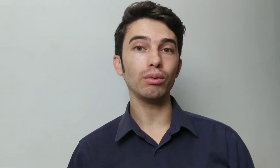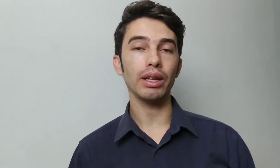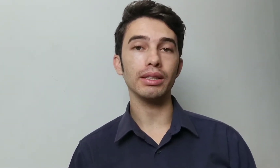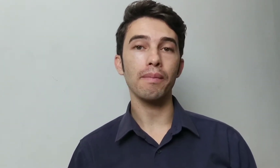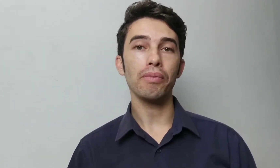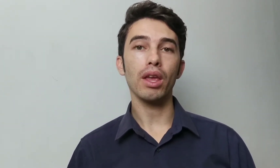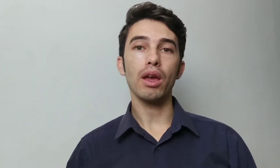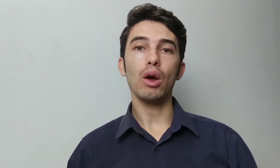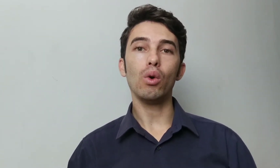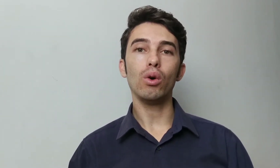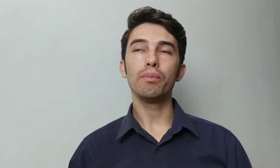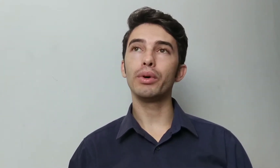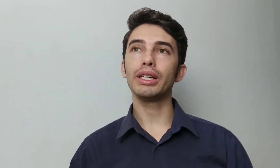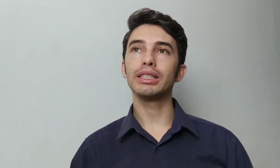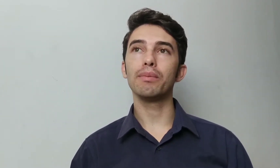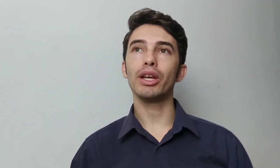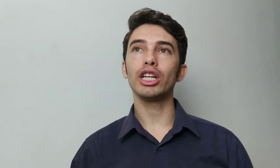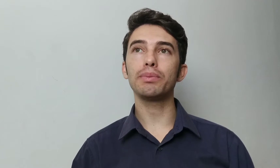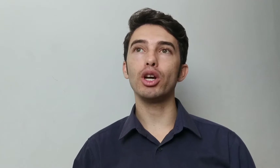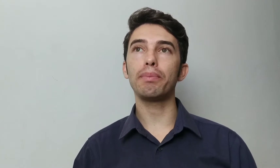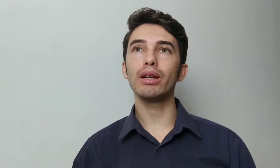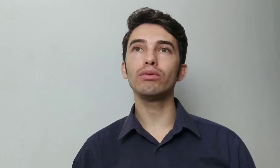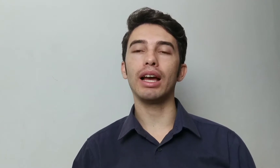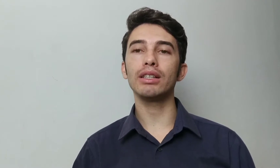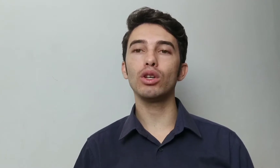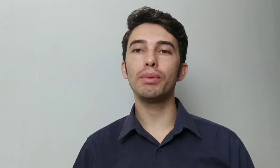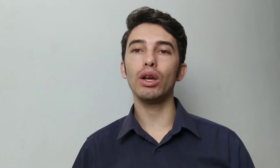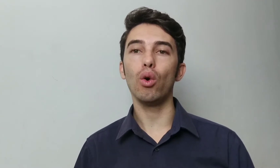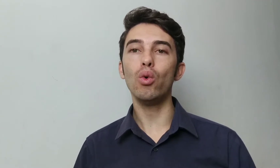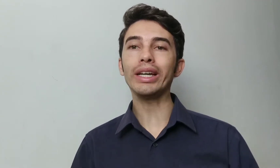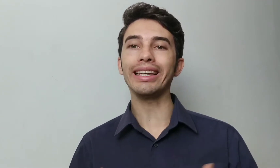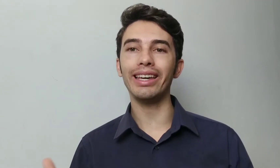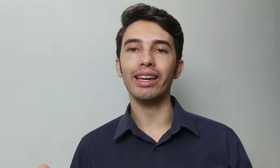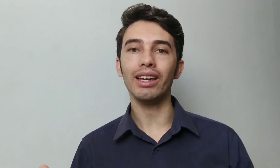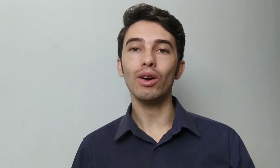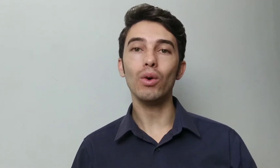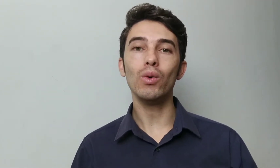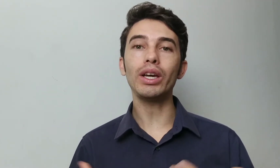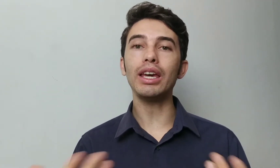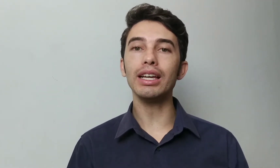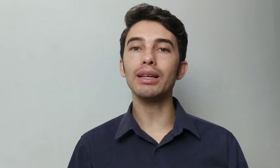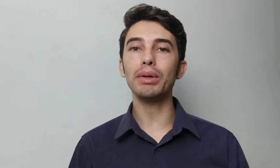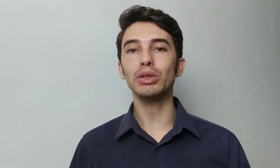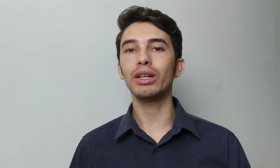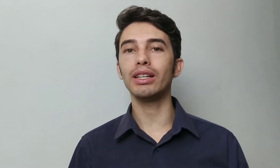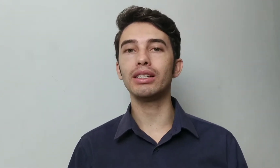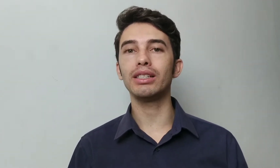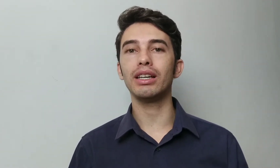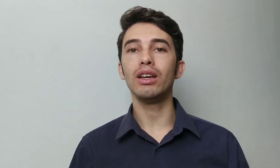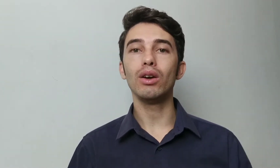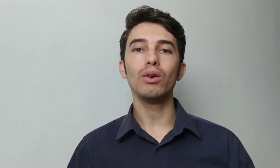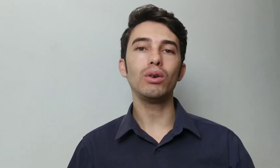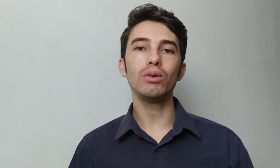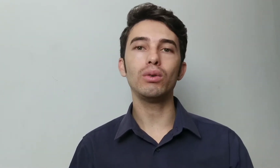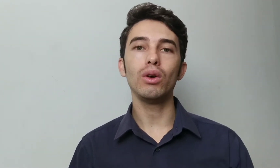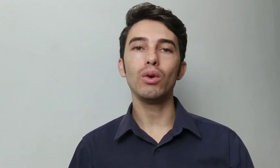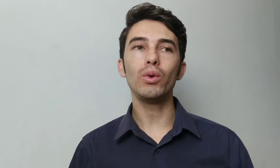perguntas? Por exemplo, a gente pode perguntar sobre o que. O que essa pessoa quer dizer? Ou o que